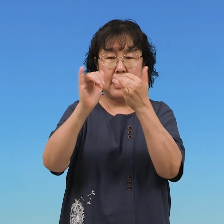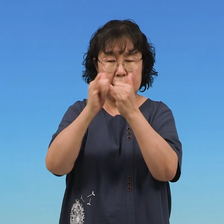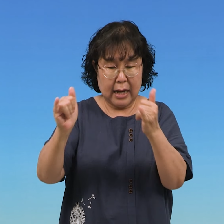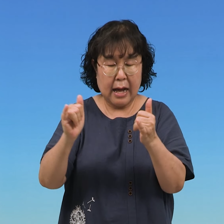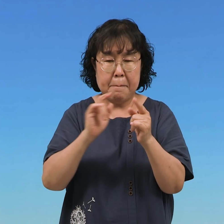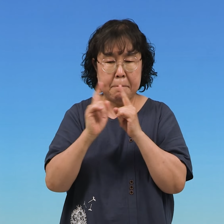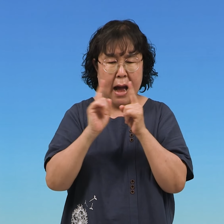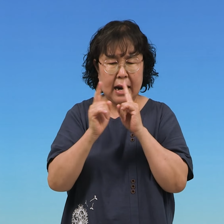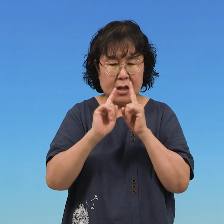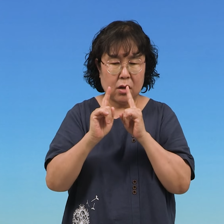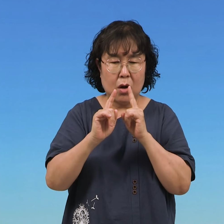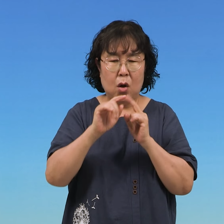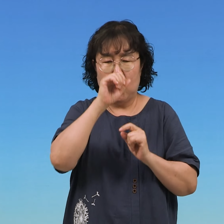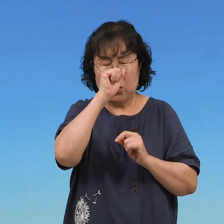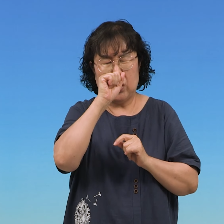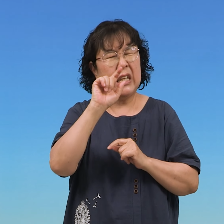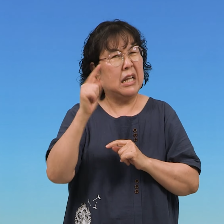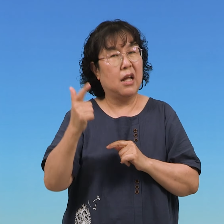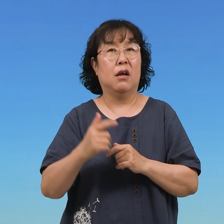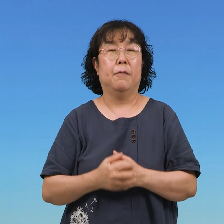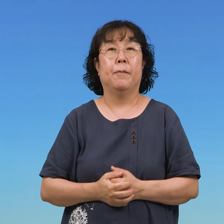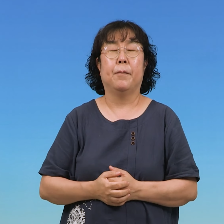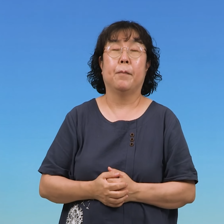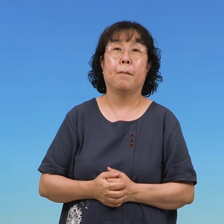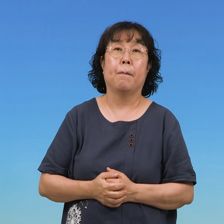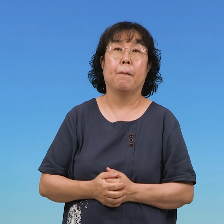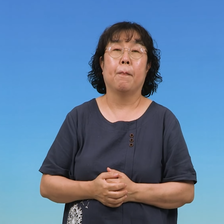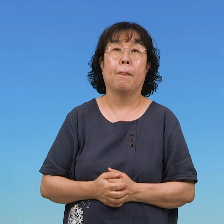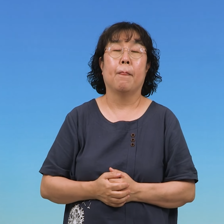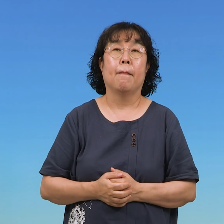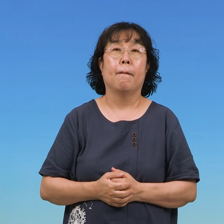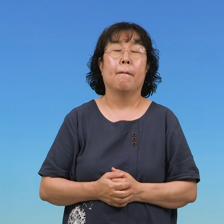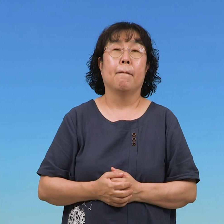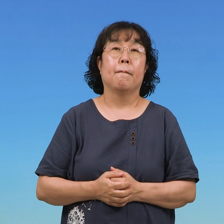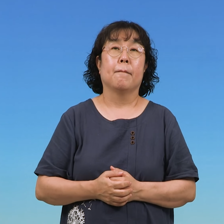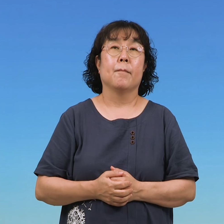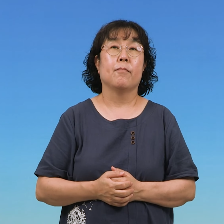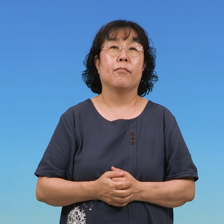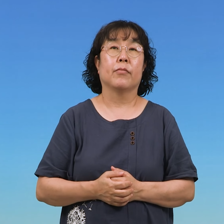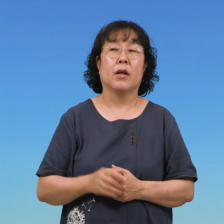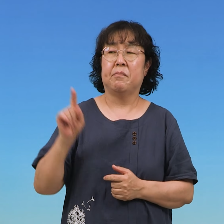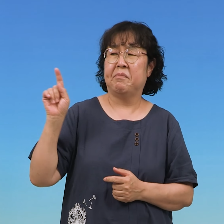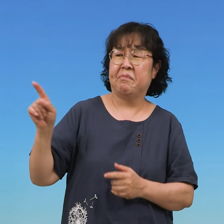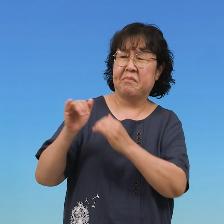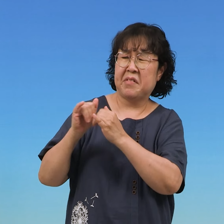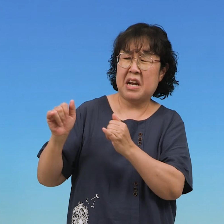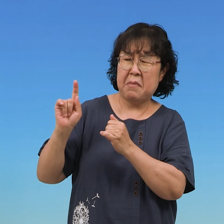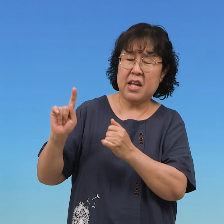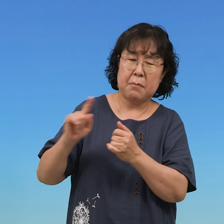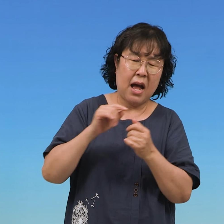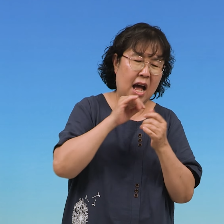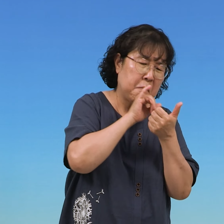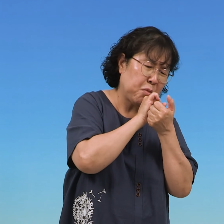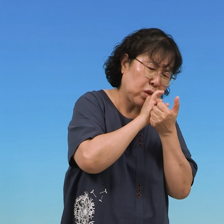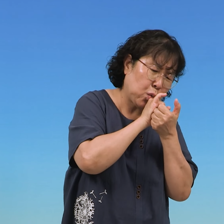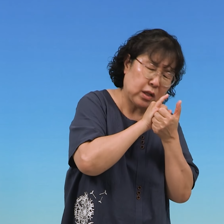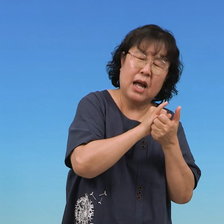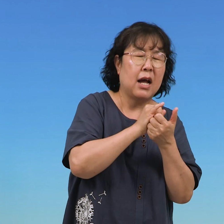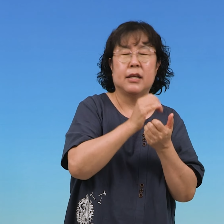자꾸 집사님은 그 남의 얘기하시느냐고. 이런 것들을 이번에 제가 참 예배자로 서기 위해서는